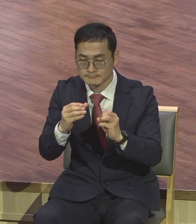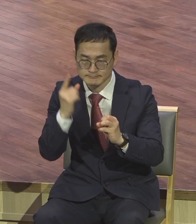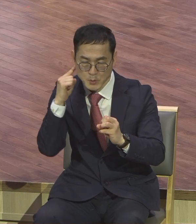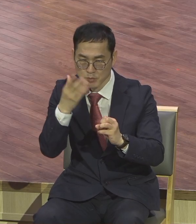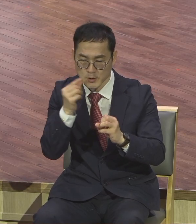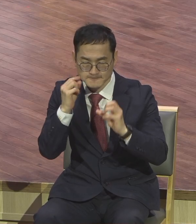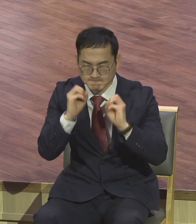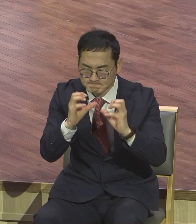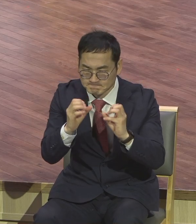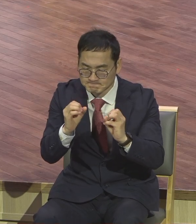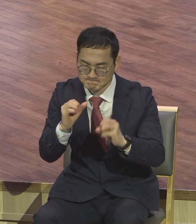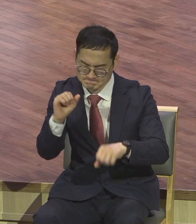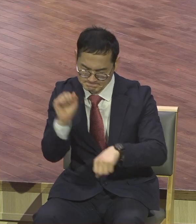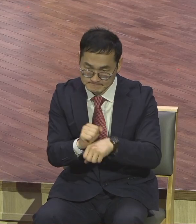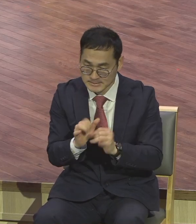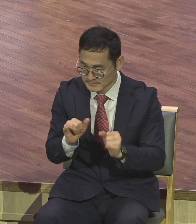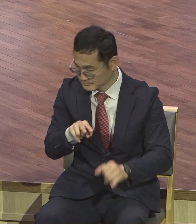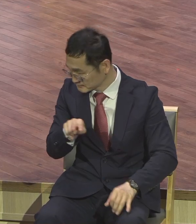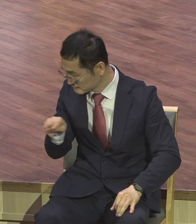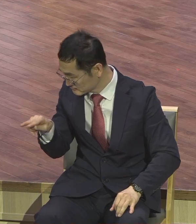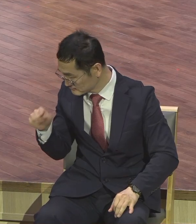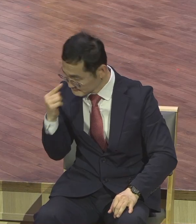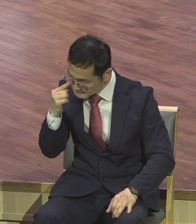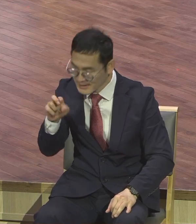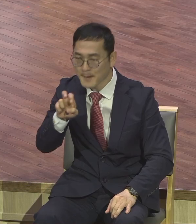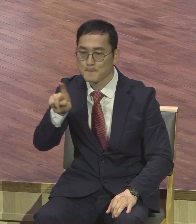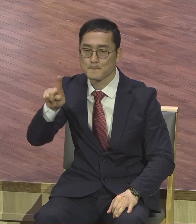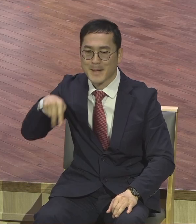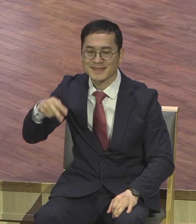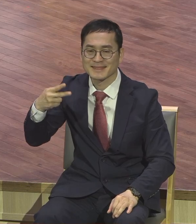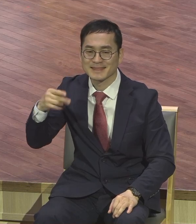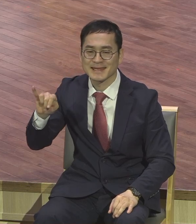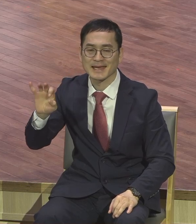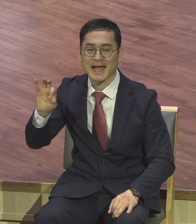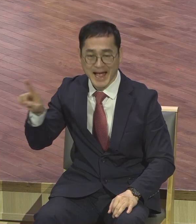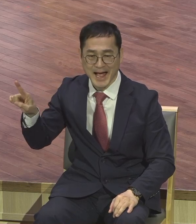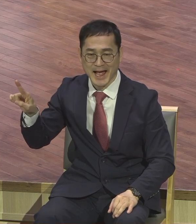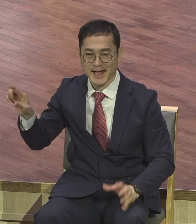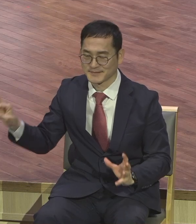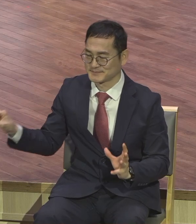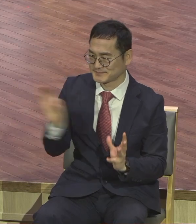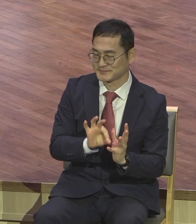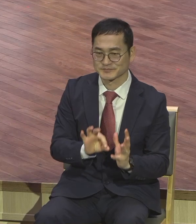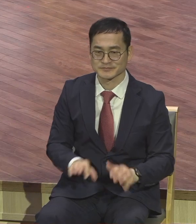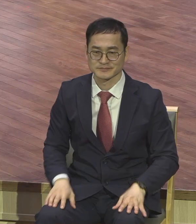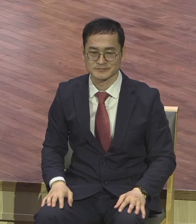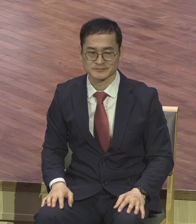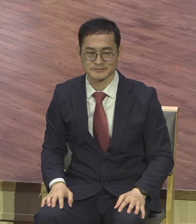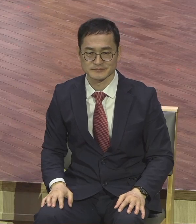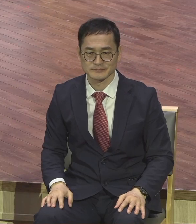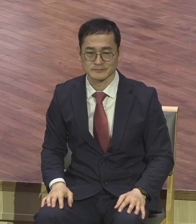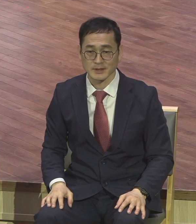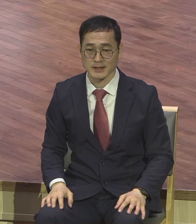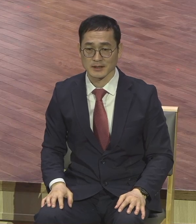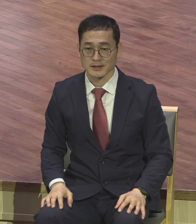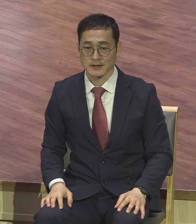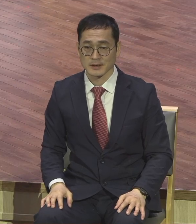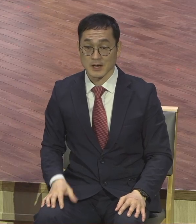역사가 유세비우스는 마띠아가 70인 제자 중에 한 사람이었을 것이다 라고 추측을 합니다.